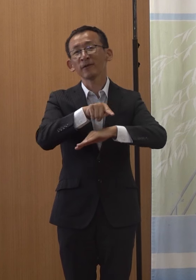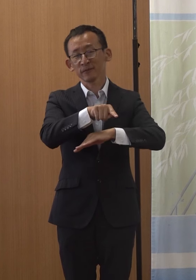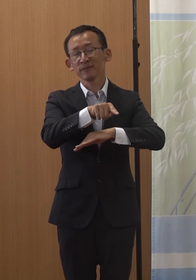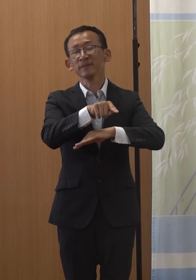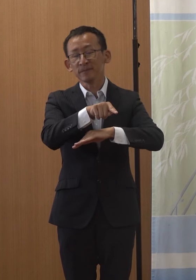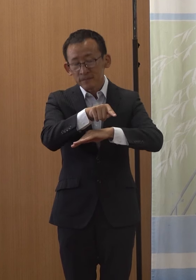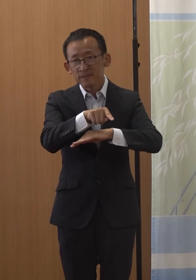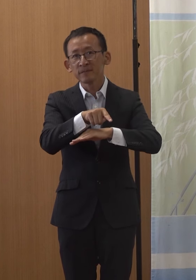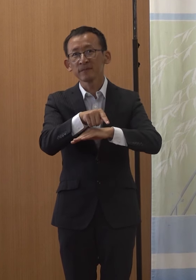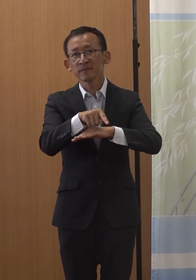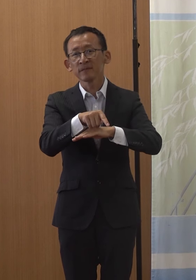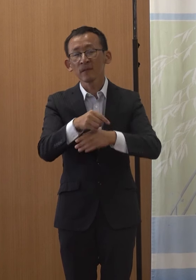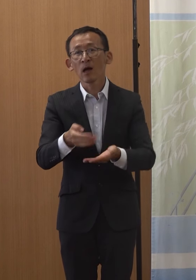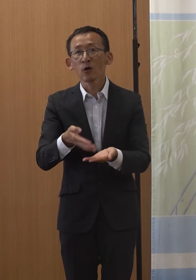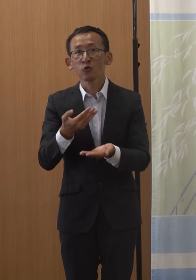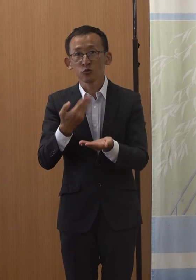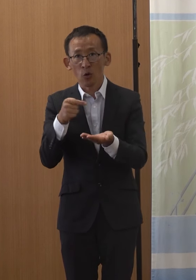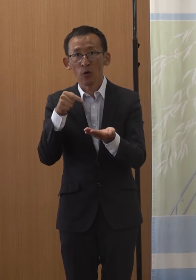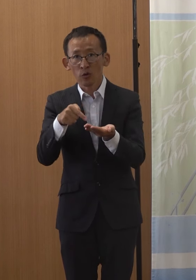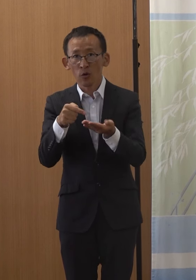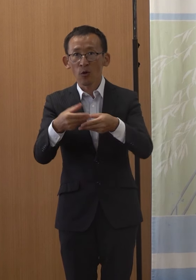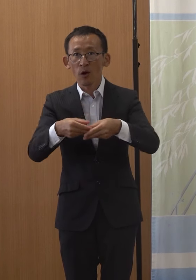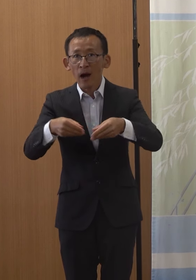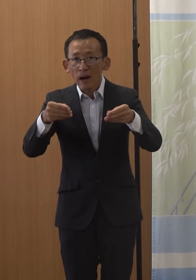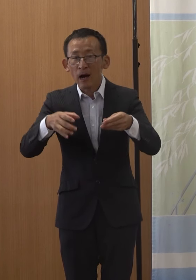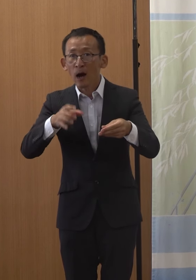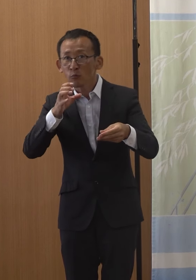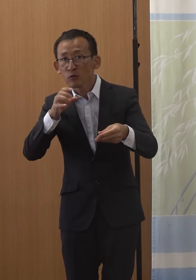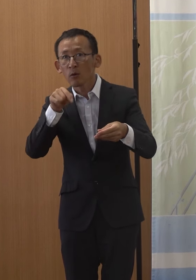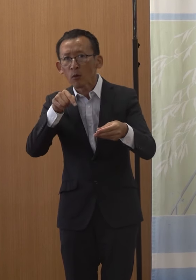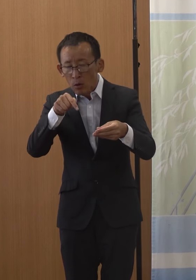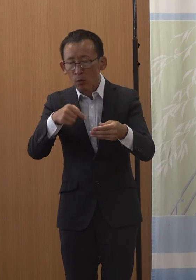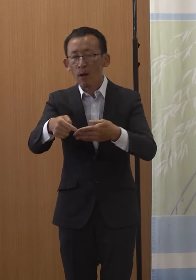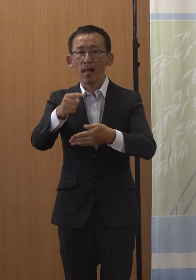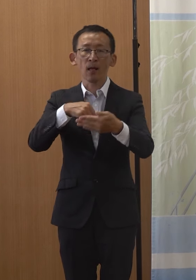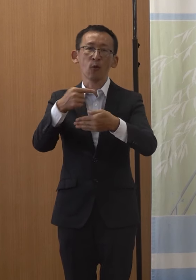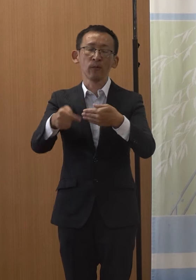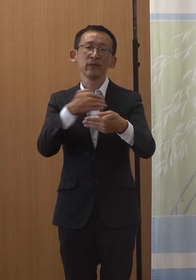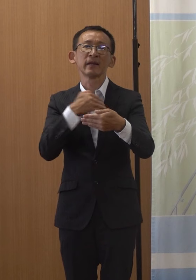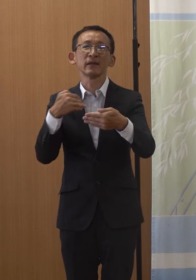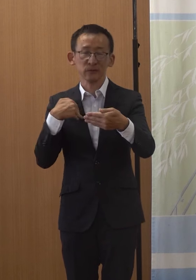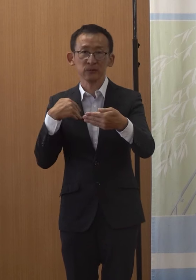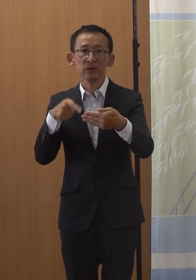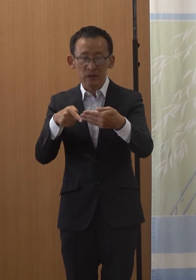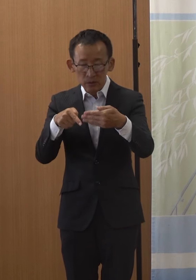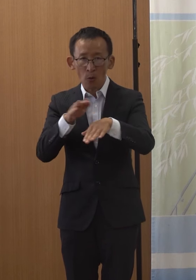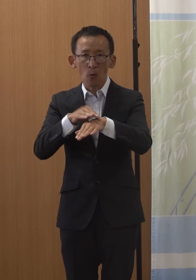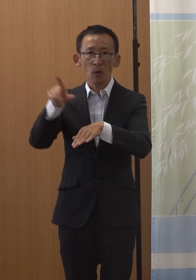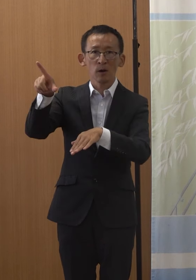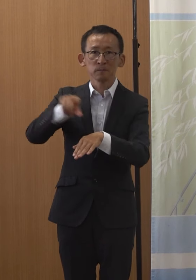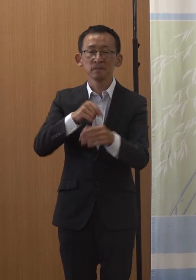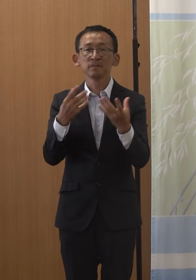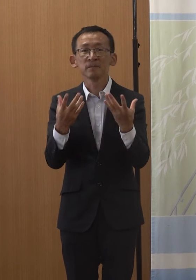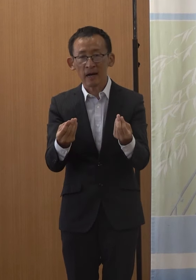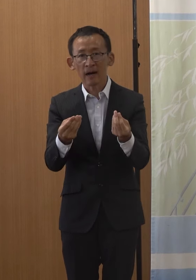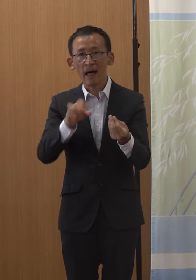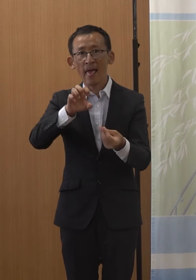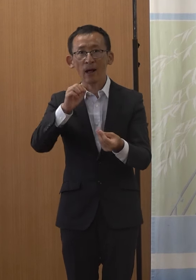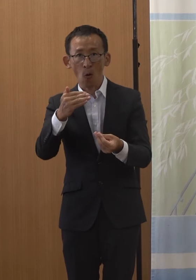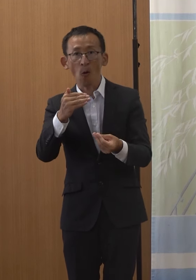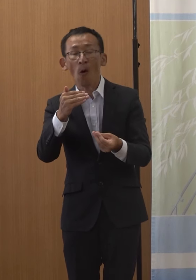台では、リユースできるカップを使い、エコフレンドリーな夏祭りを目指します。ぜひご家族連れ